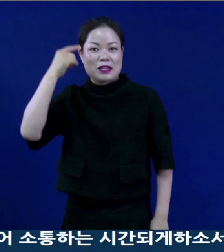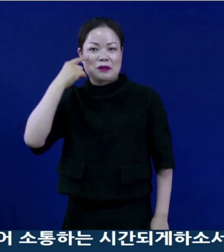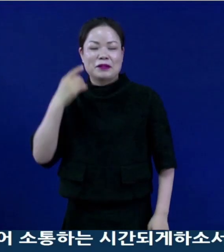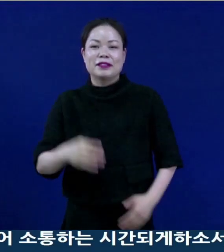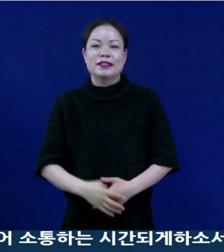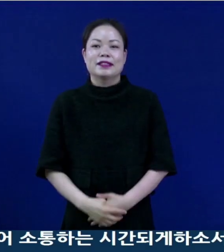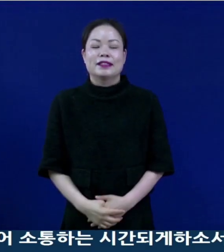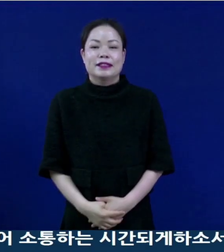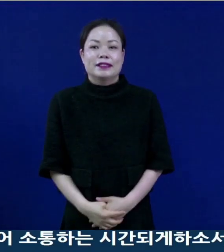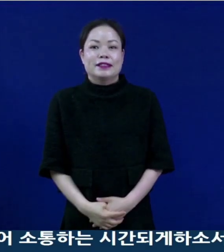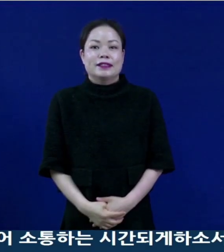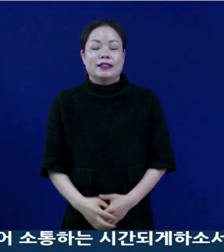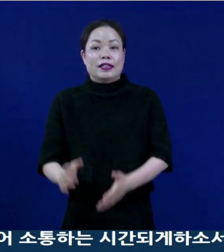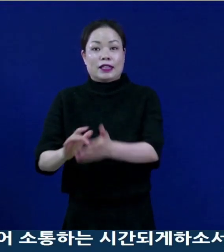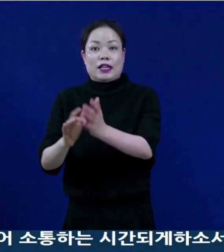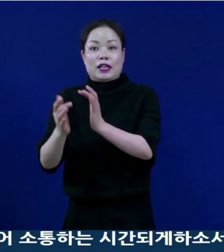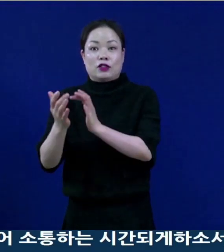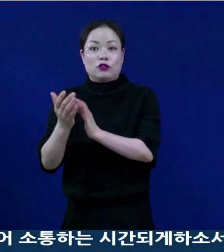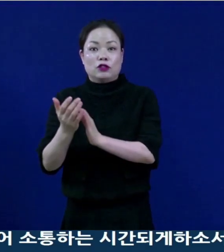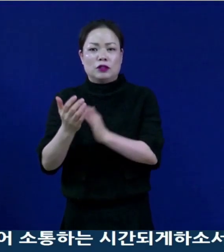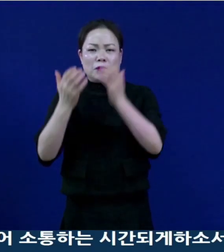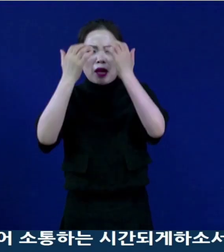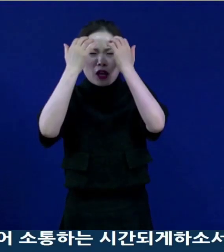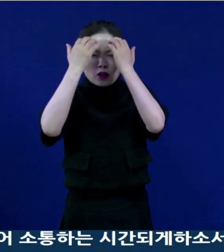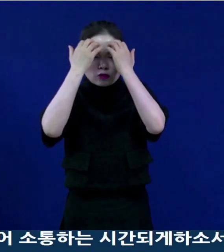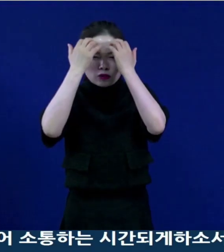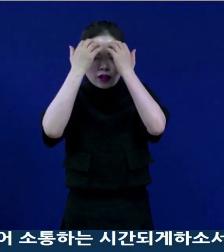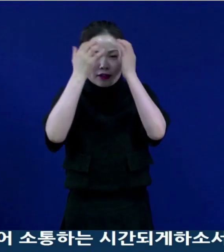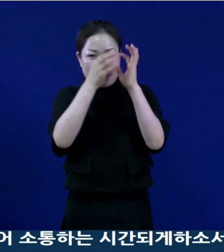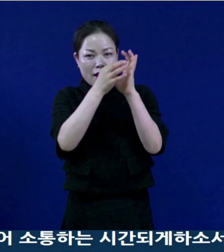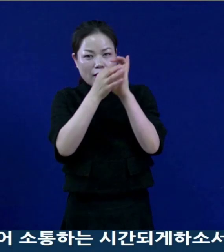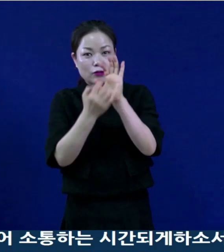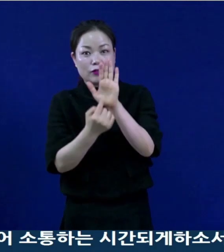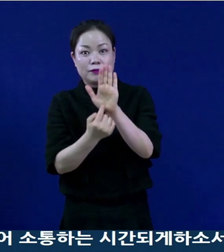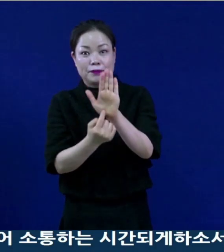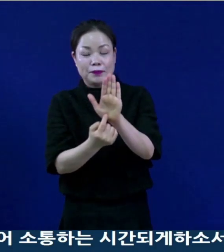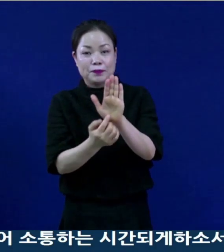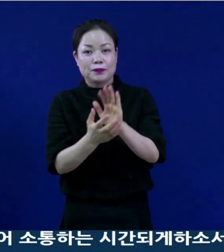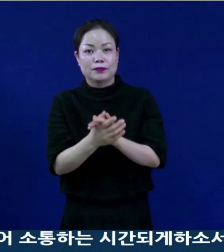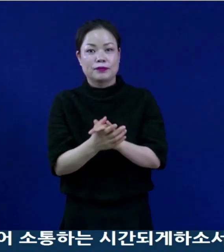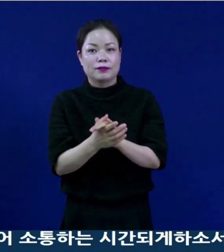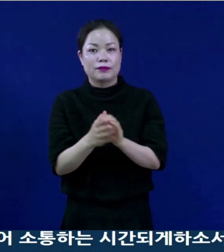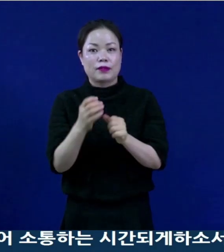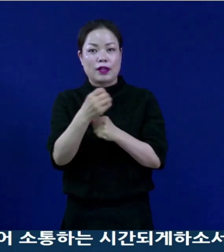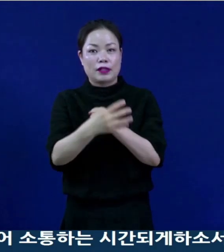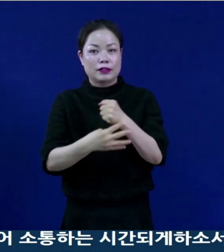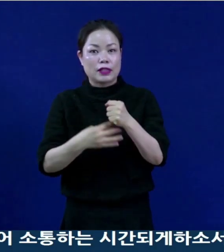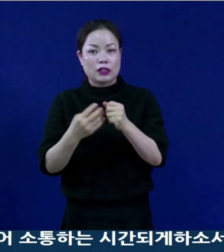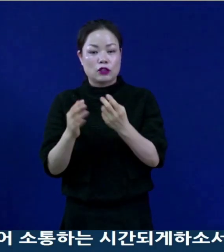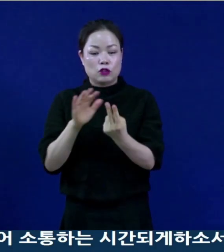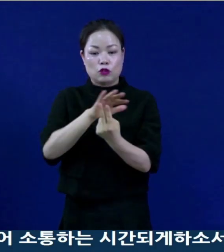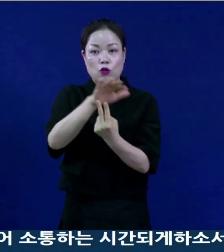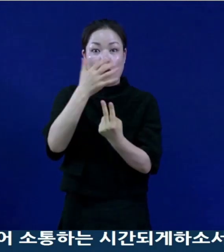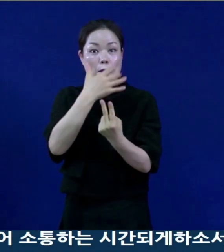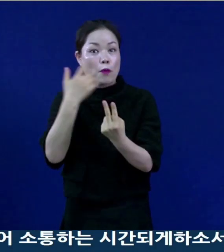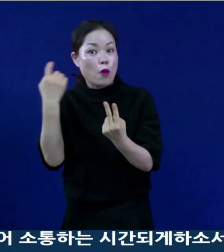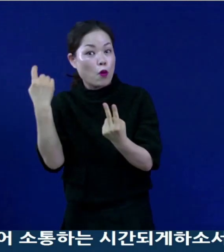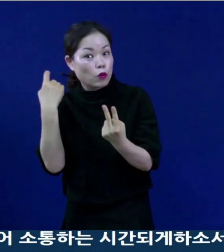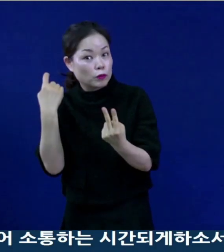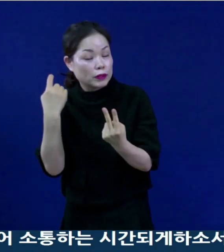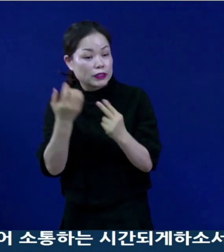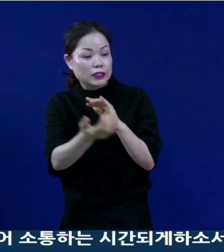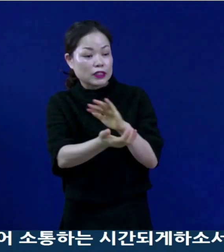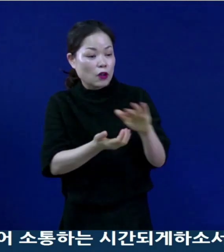기대합니다. 예수님의 순환 장면을 계속 다루고 있습니다. 4년째 요한복음이라 이제는 앞에